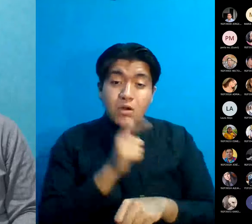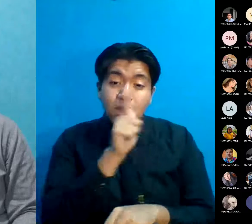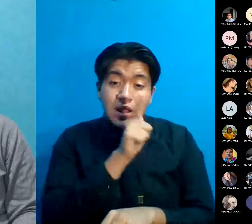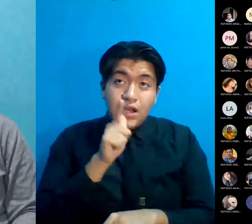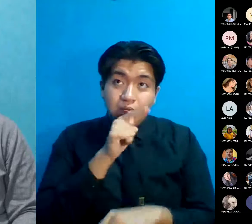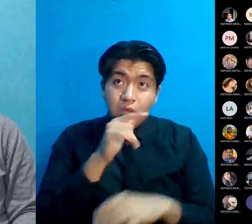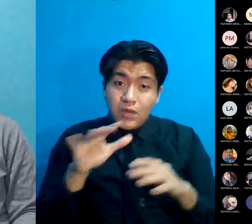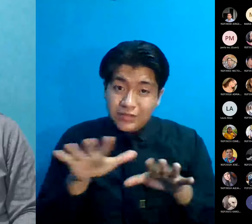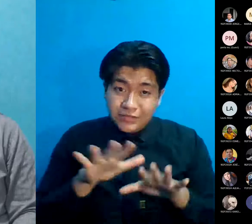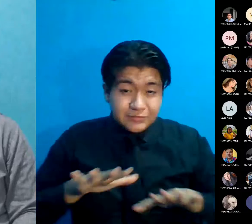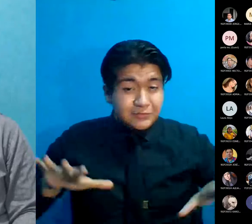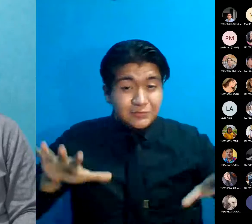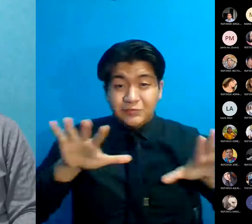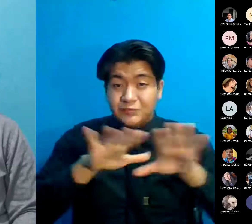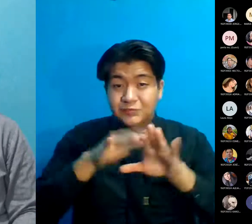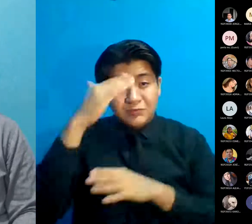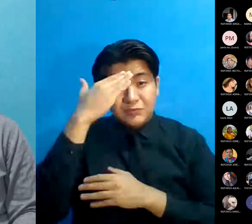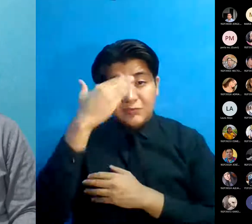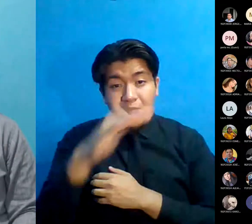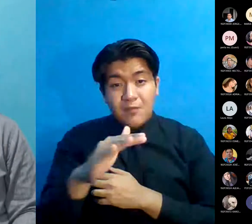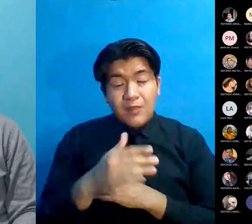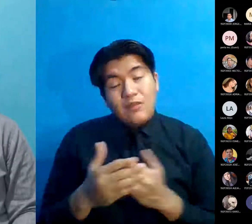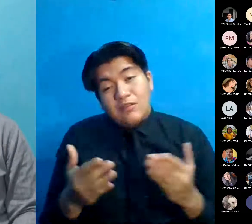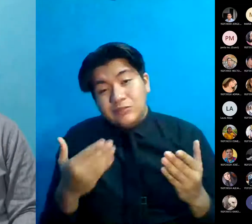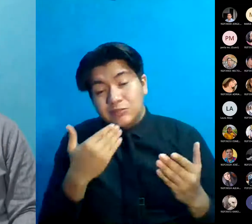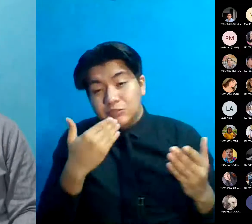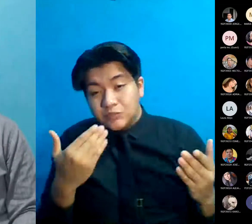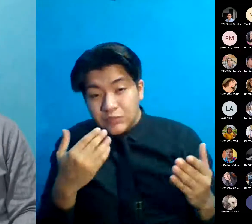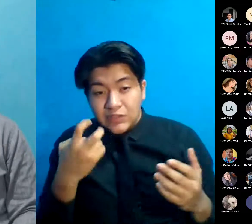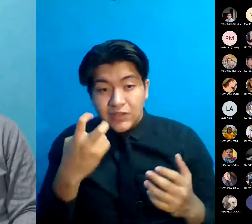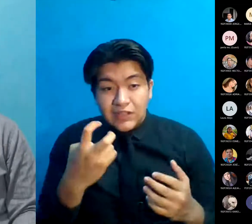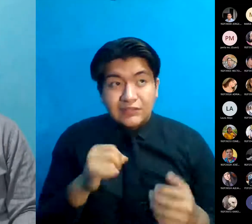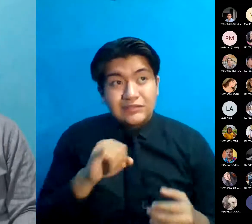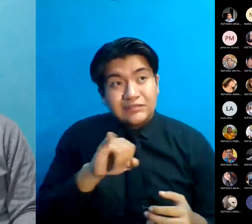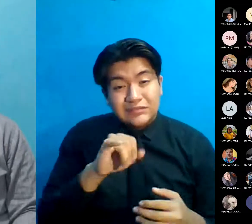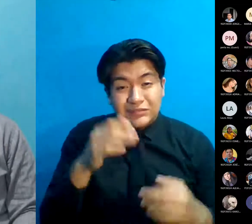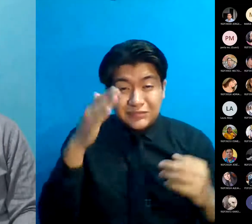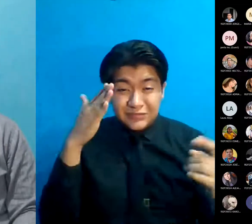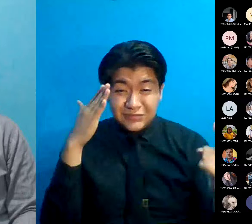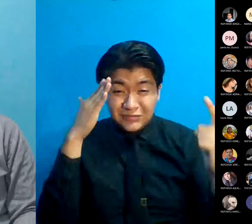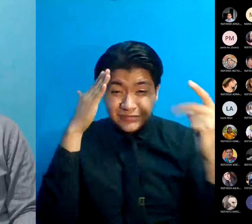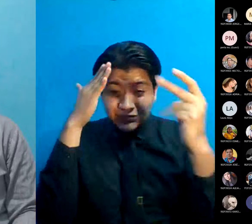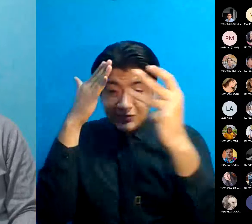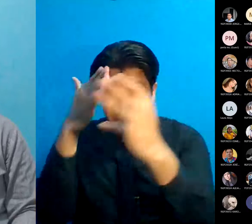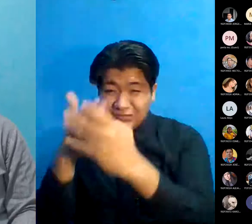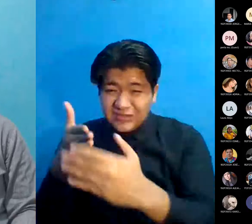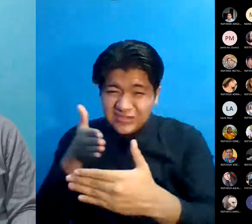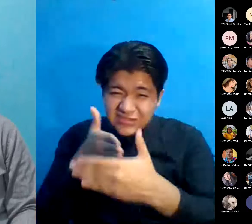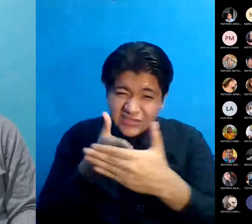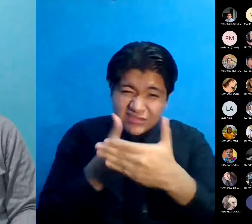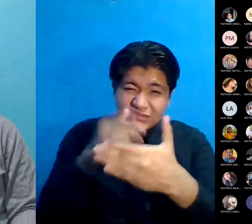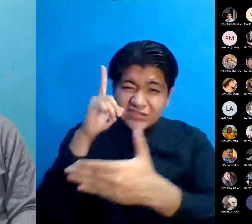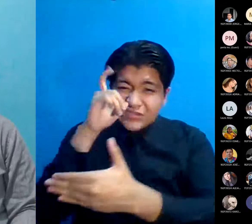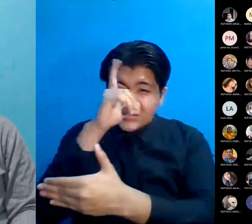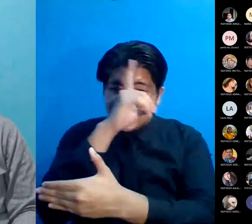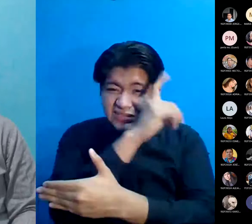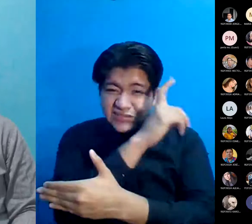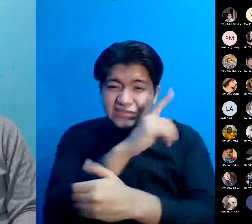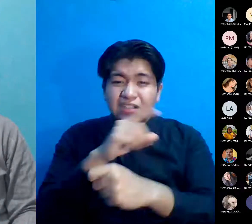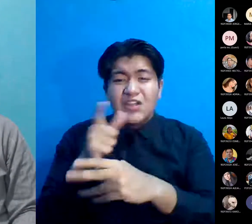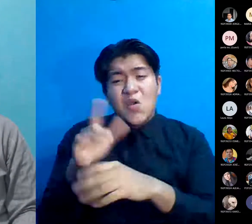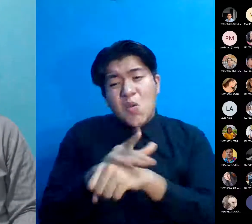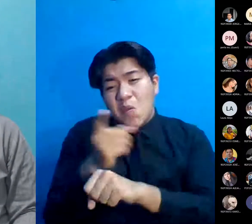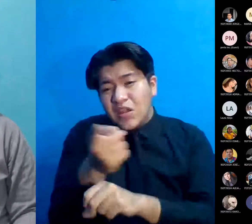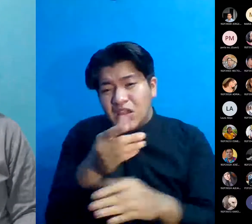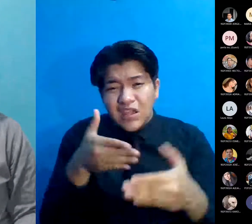Entonces, bueno, ese es un reto también que la comunidad sorda ha tenido en diversos espacios, porque